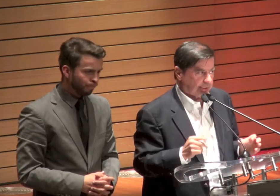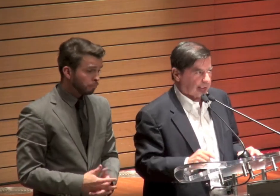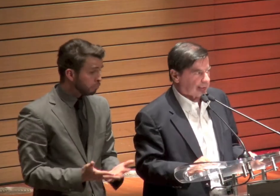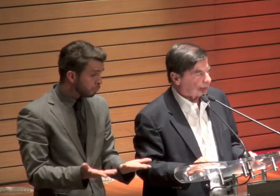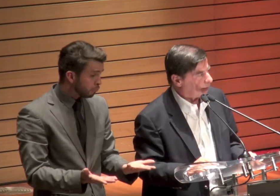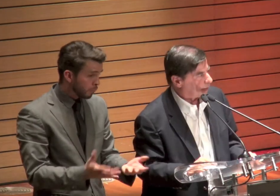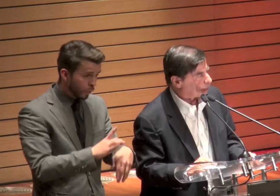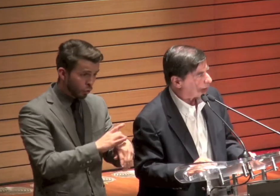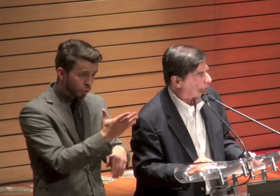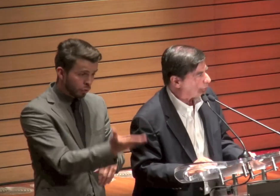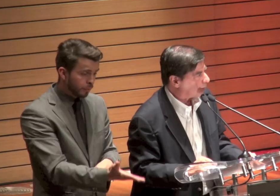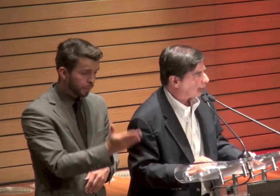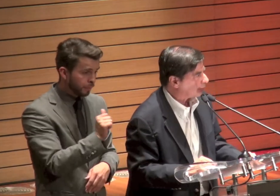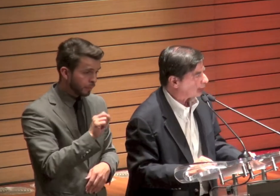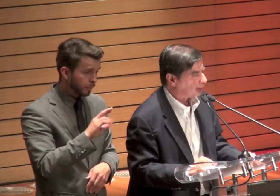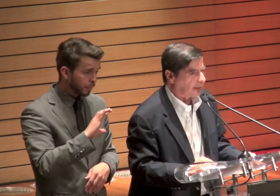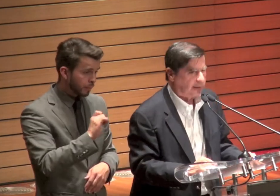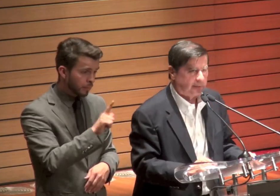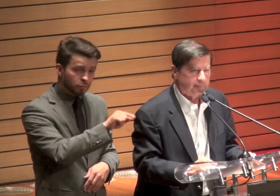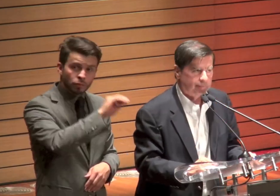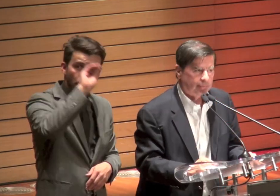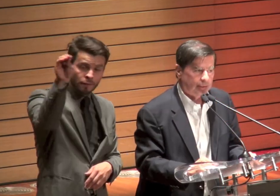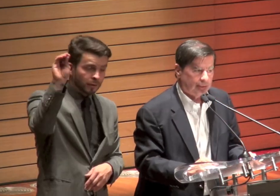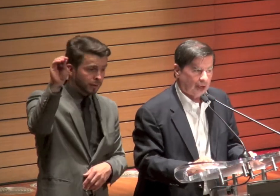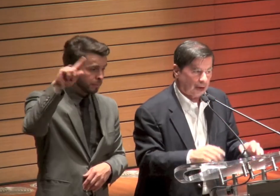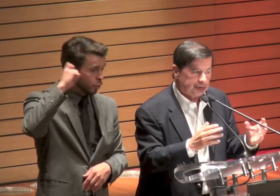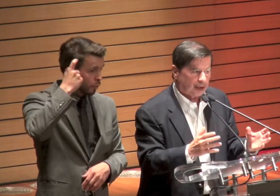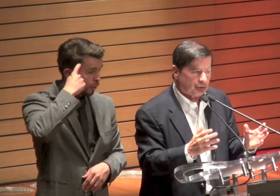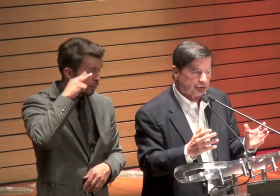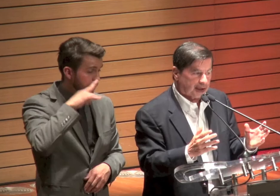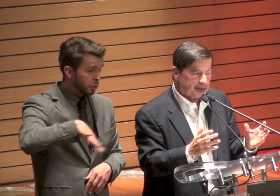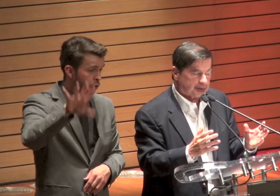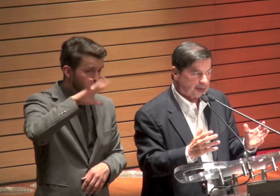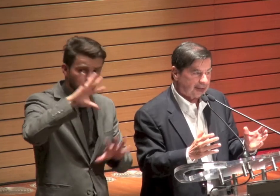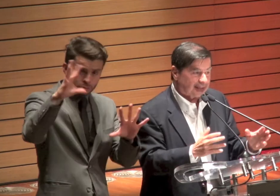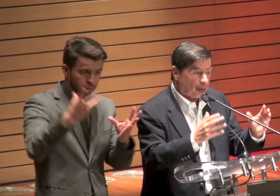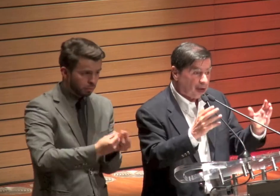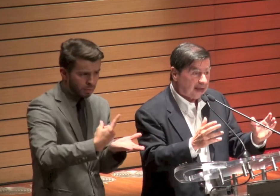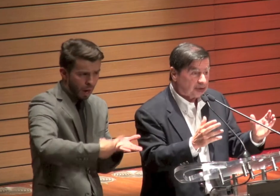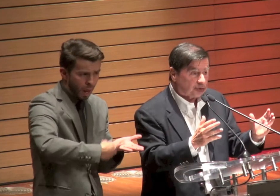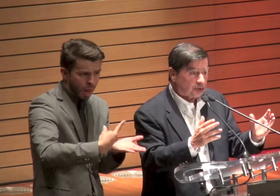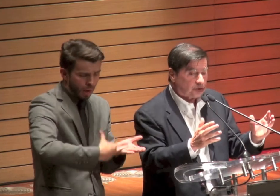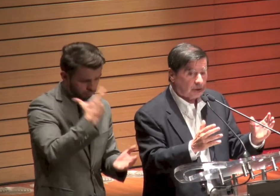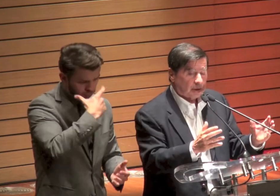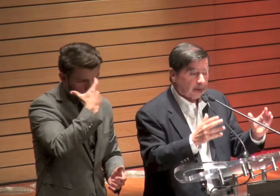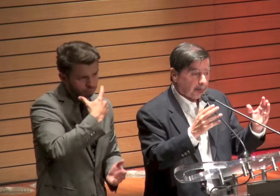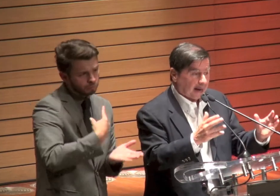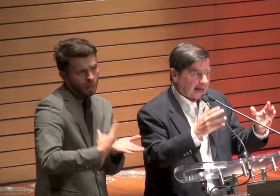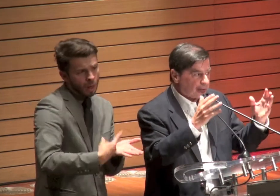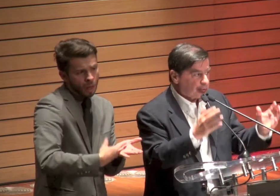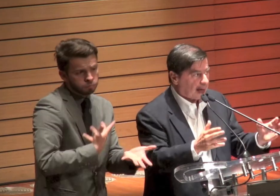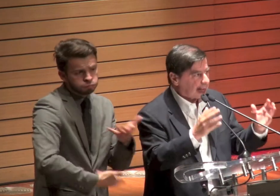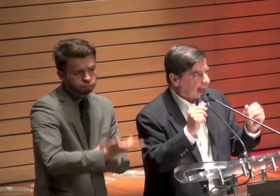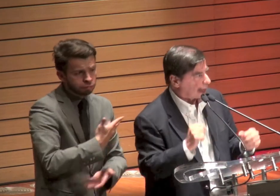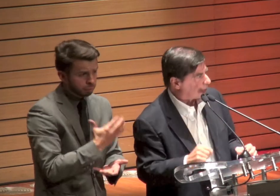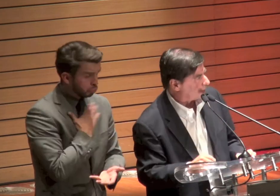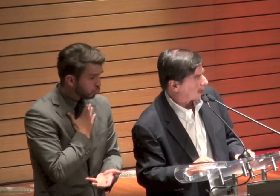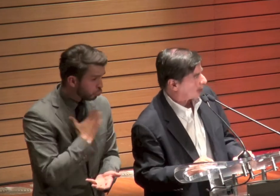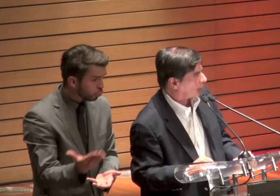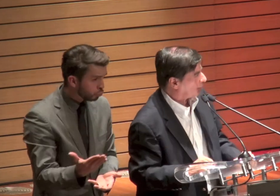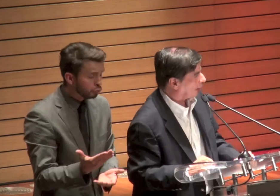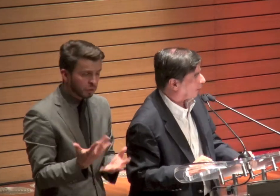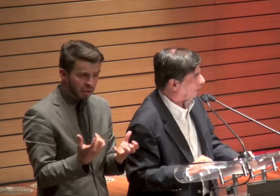doctor Archila, y a través de usted al gobierno nacional, a un diálogo serio. Estamos listos para ayudar en